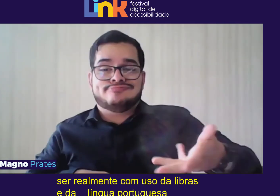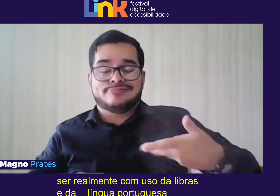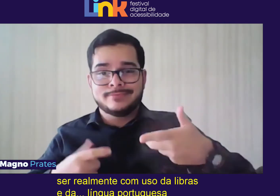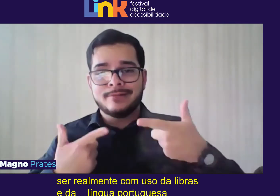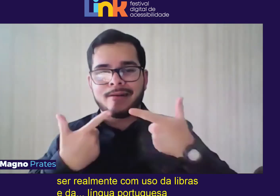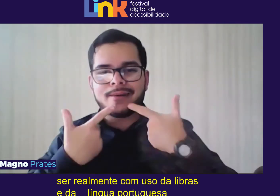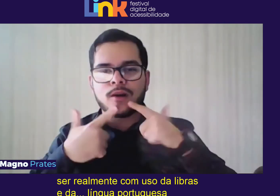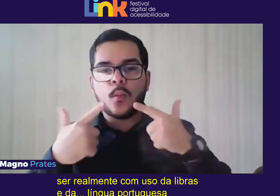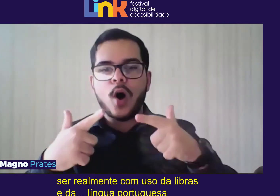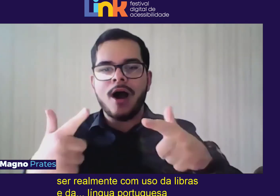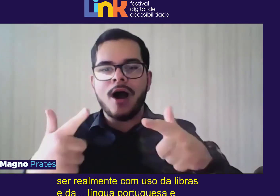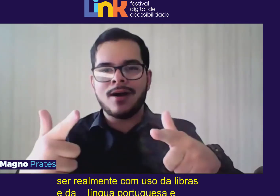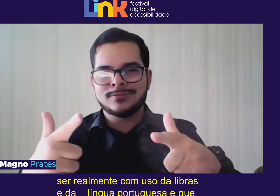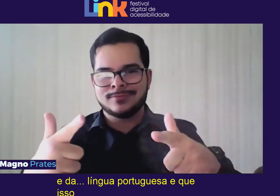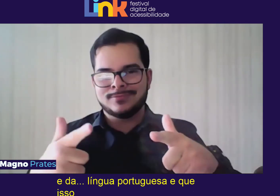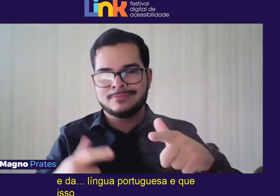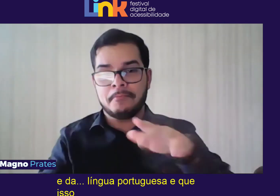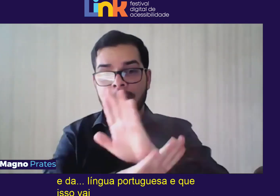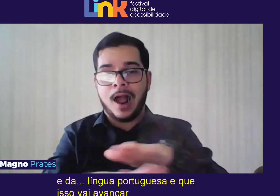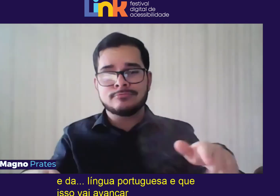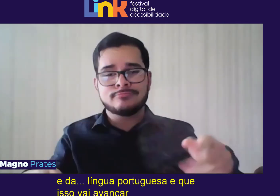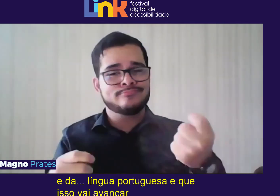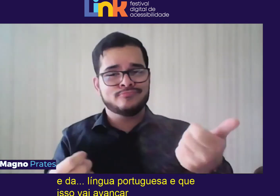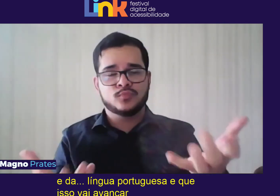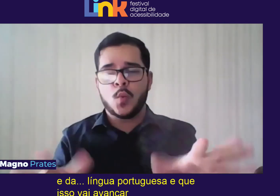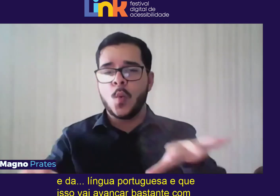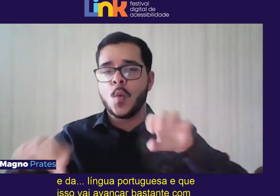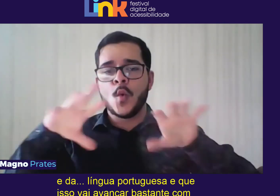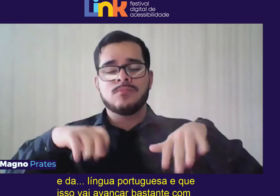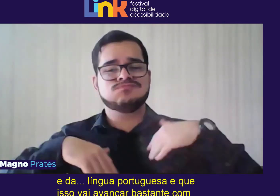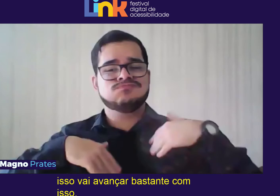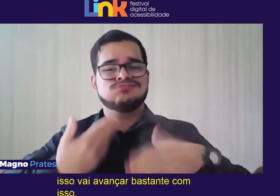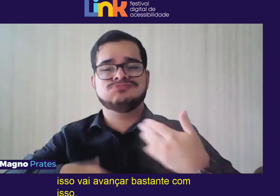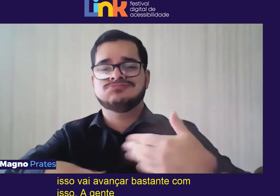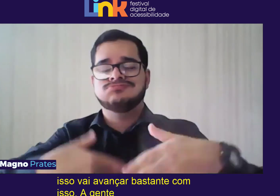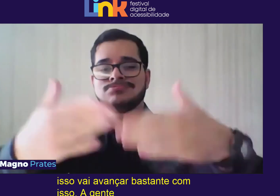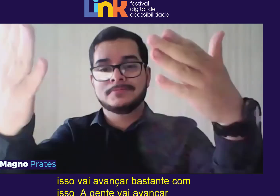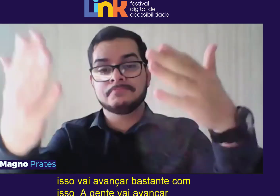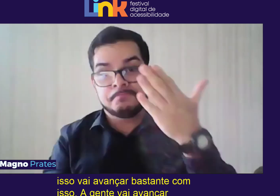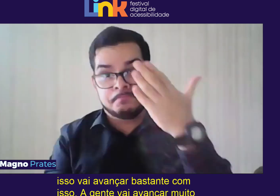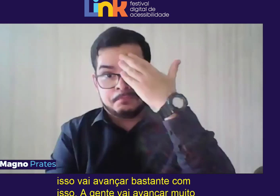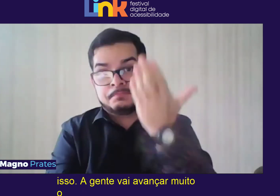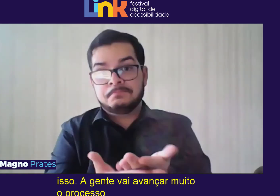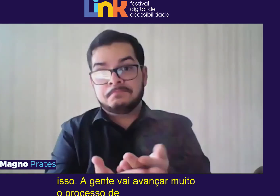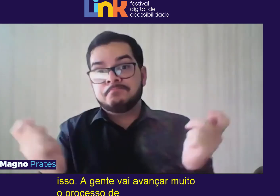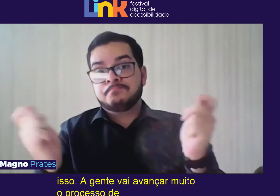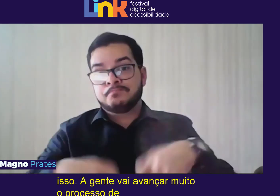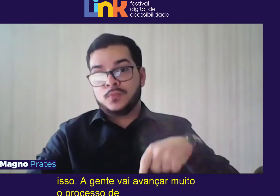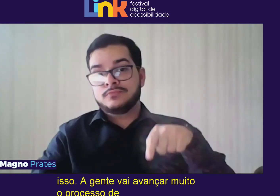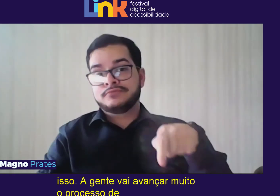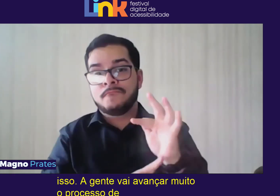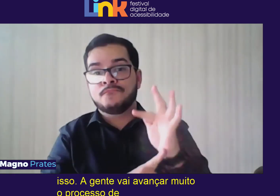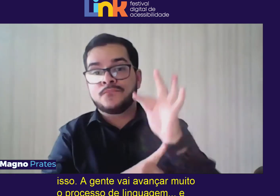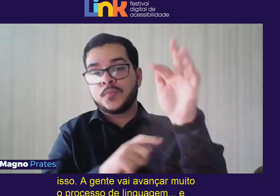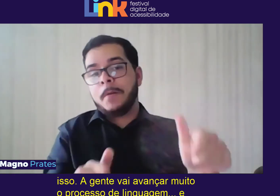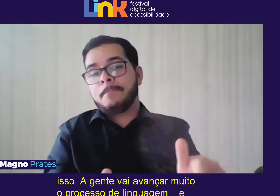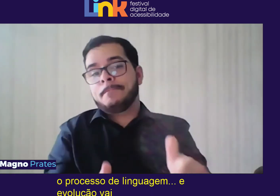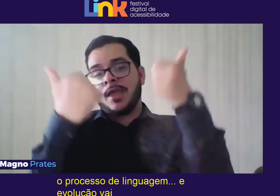bastante com isso. A gente vai avançar muito o processo de linguagem. E a evolução vai ser muito crescente. Então, nós acreditamos que é possível